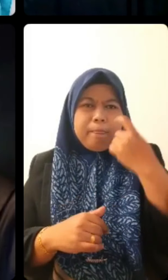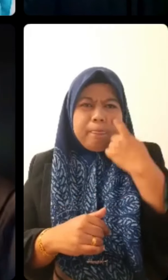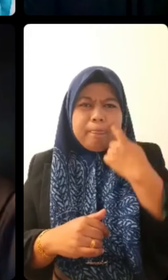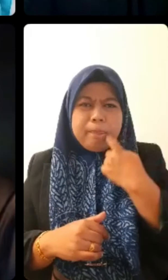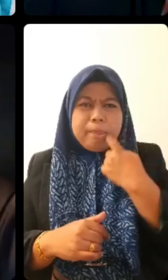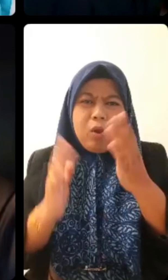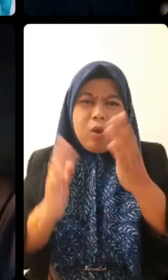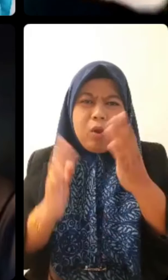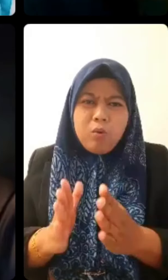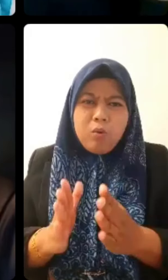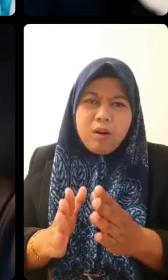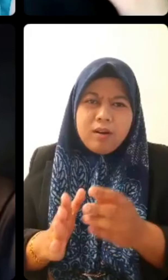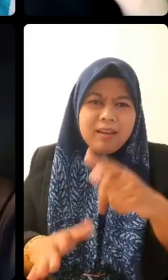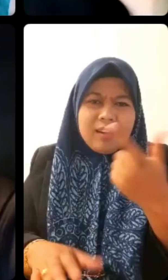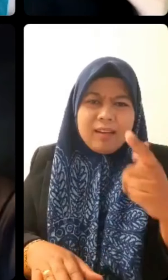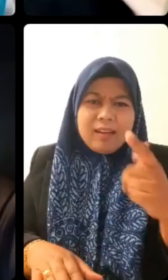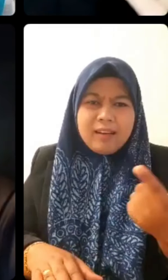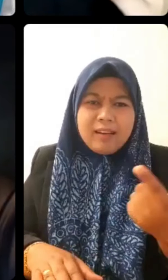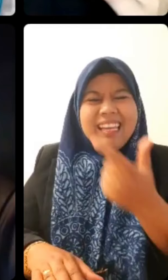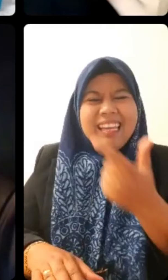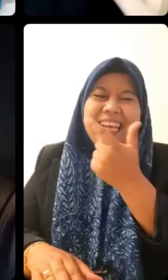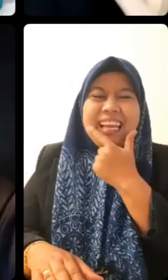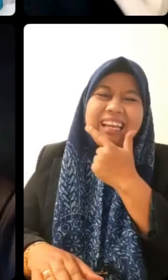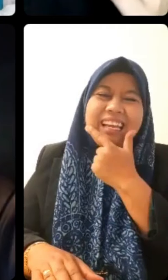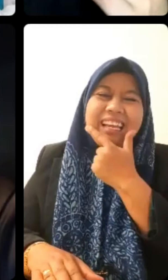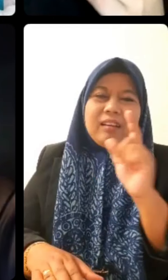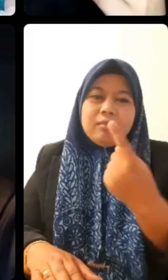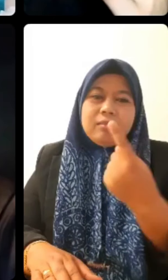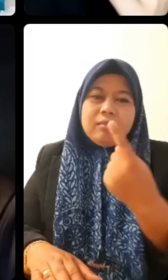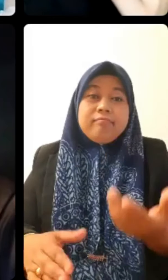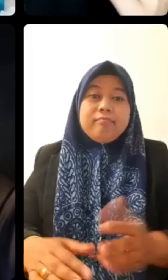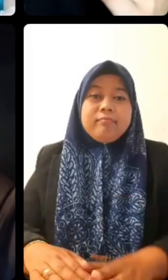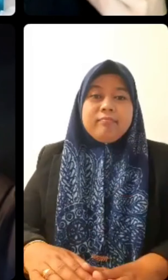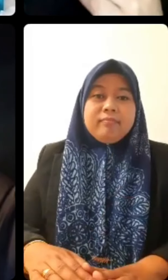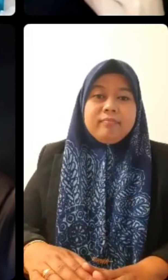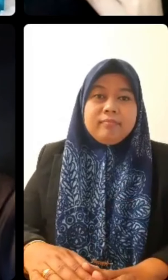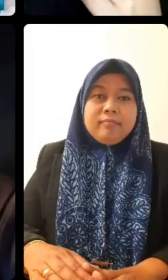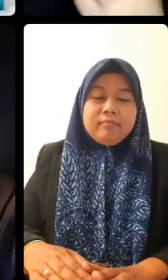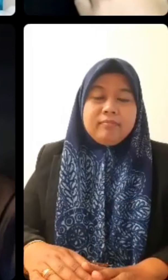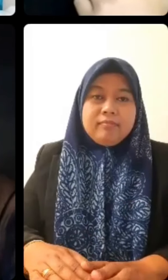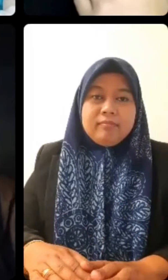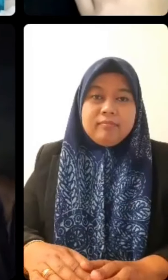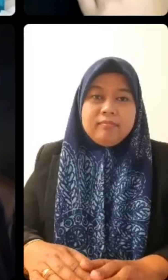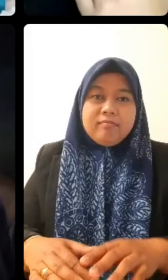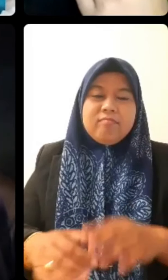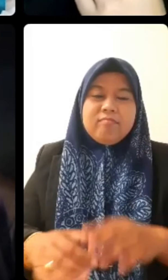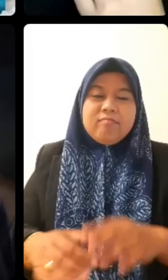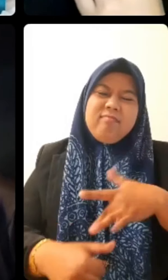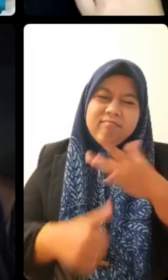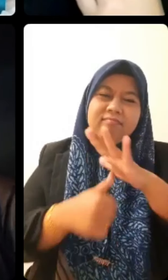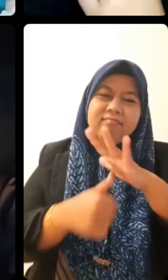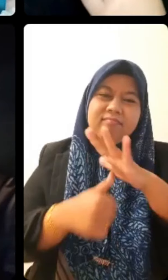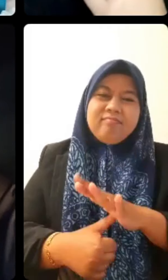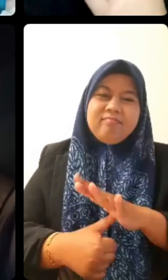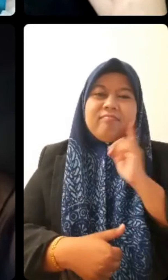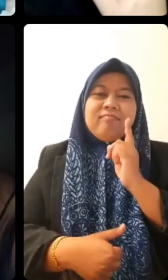tu ngekek-ngekek gelak. Nah, rupanya normal. Ingatkan pokak rupanya. So, saya pernah mengalaminya